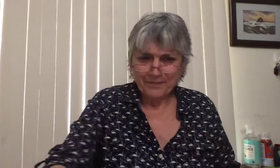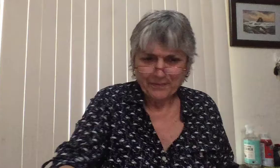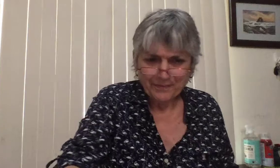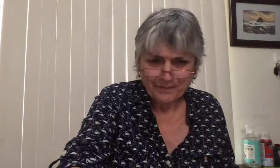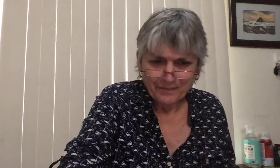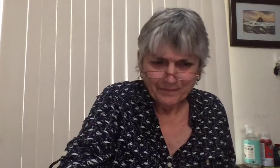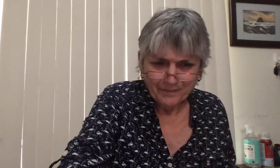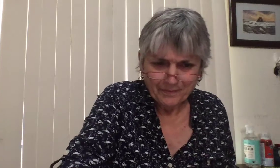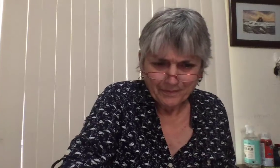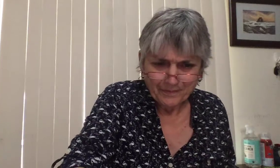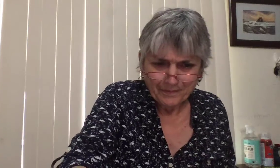¡Gracias! ¡Gracias!